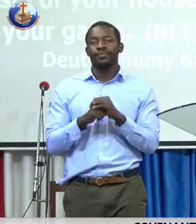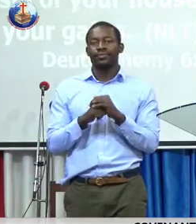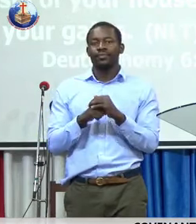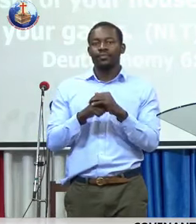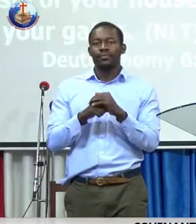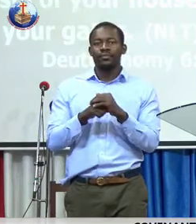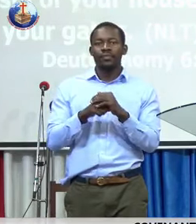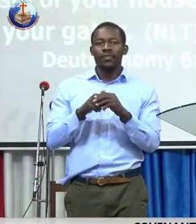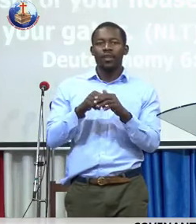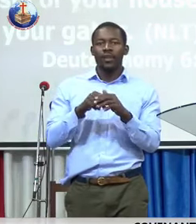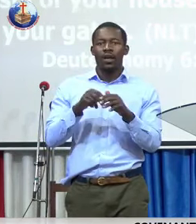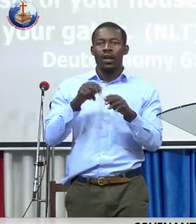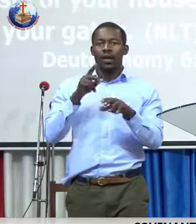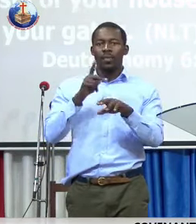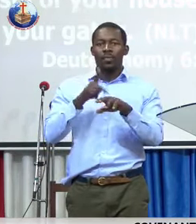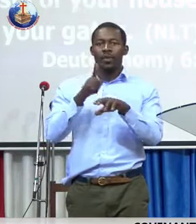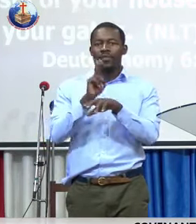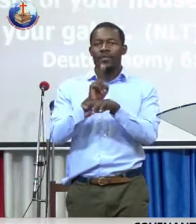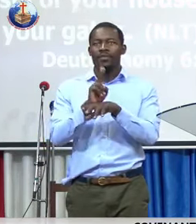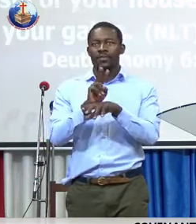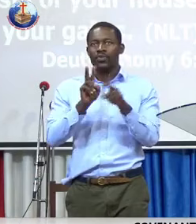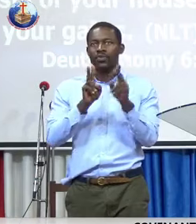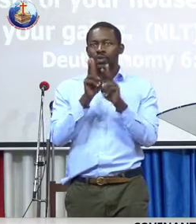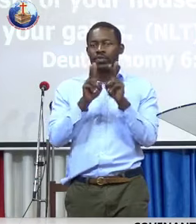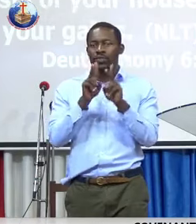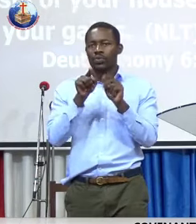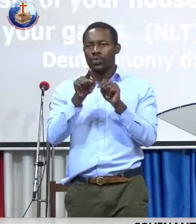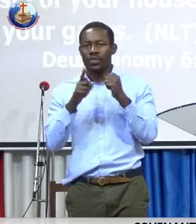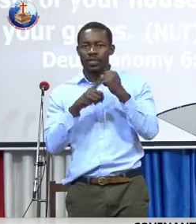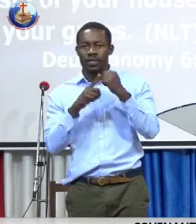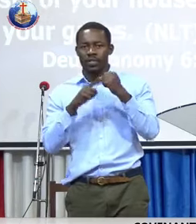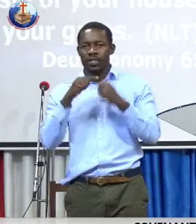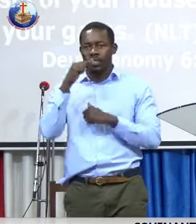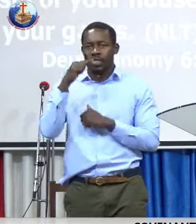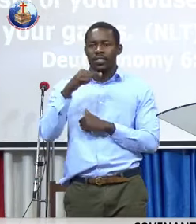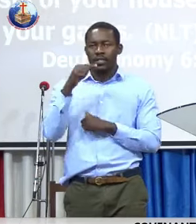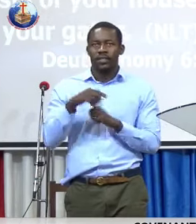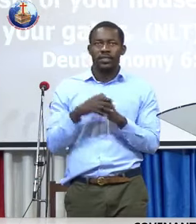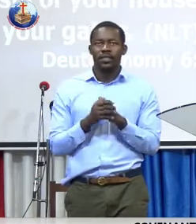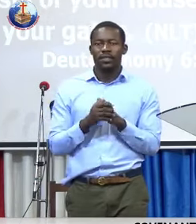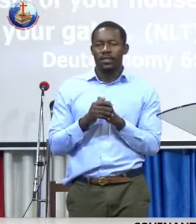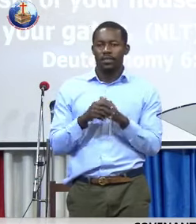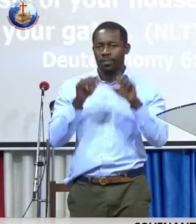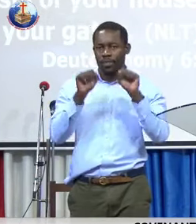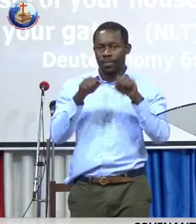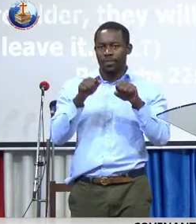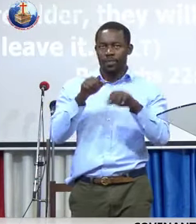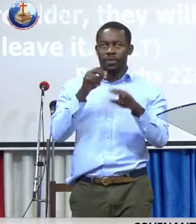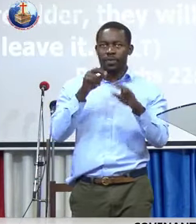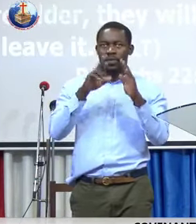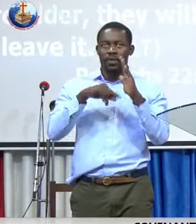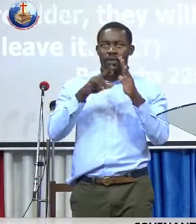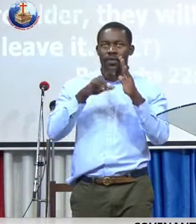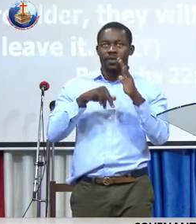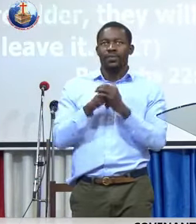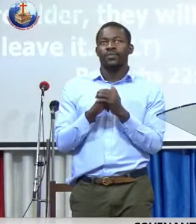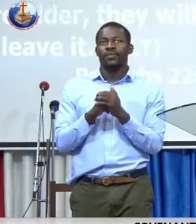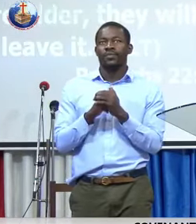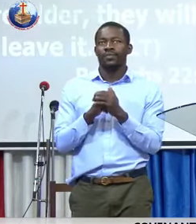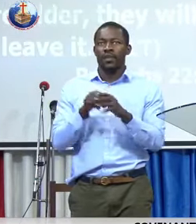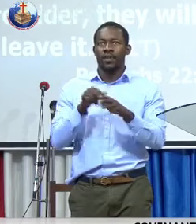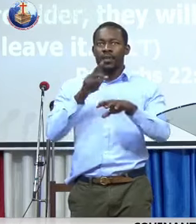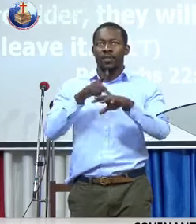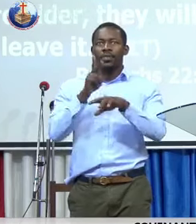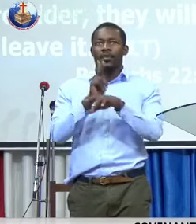22, 6. Na Methali 22, 6. Something that I would want us to read. Please give it to me in message standard.